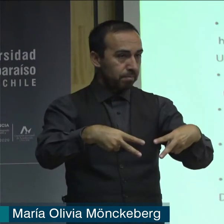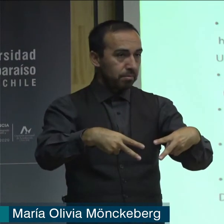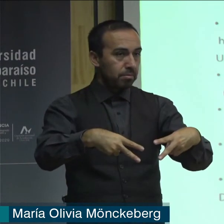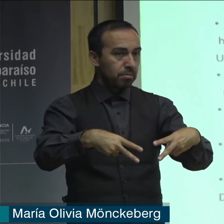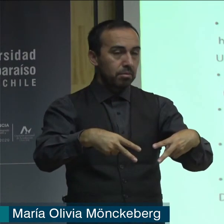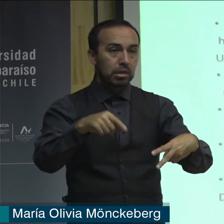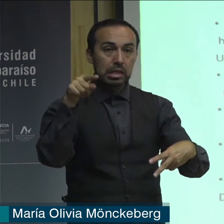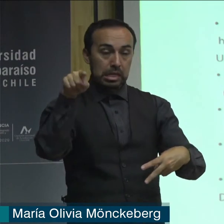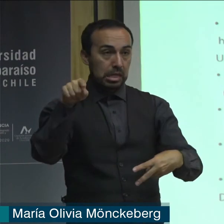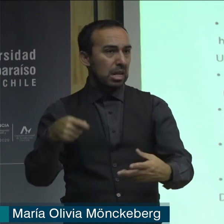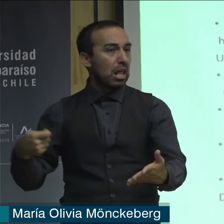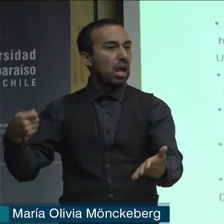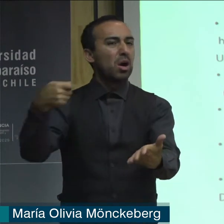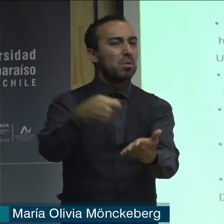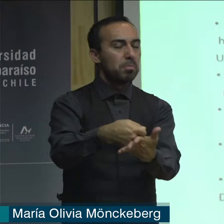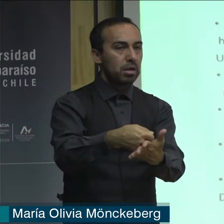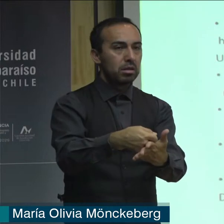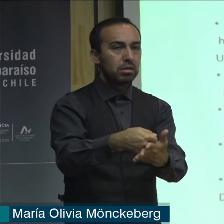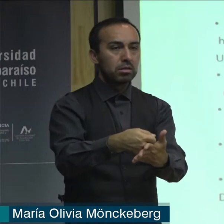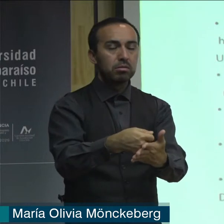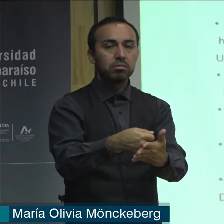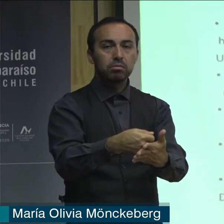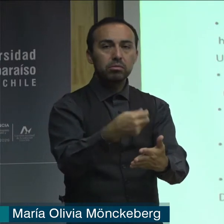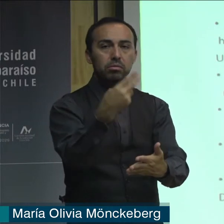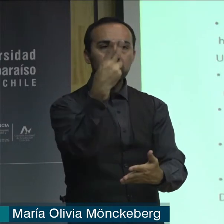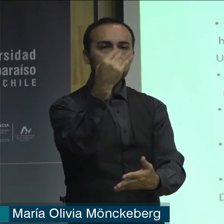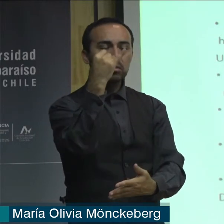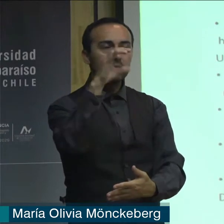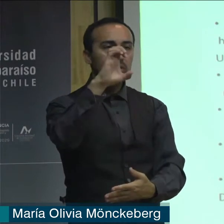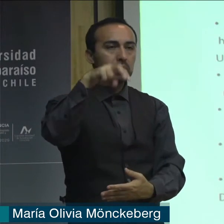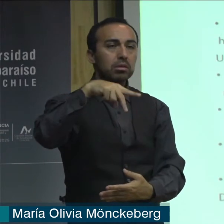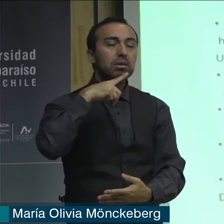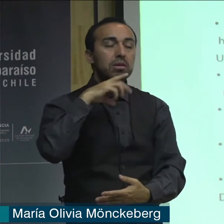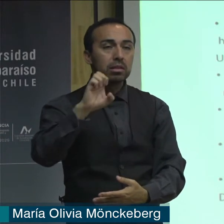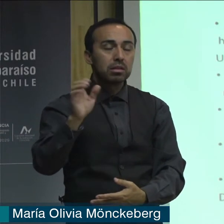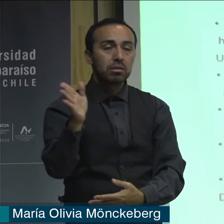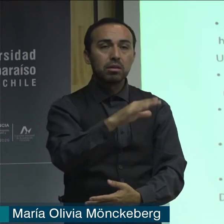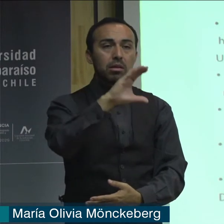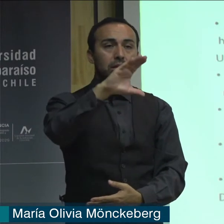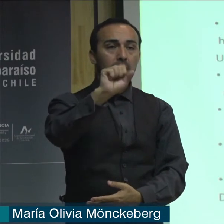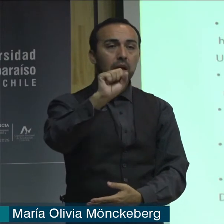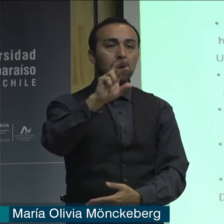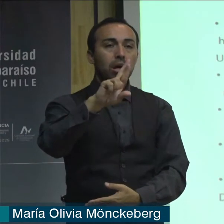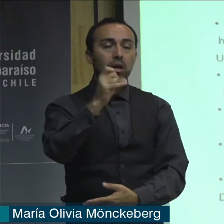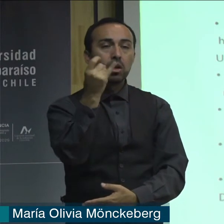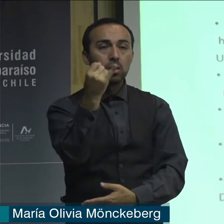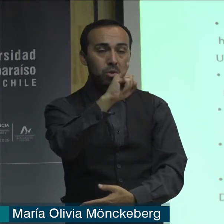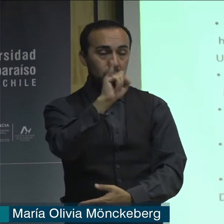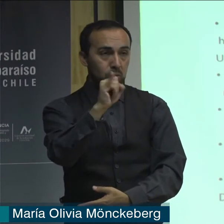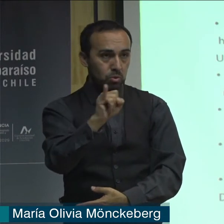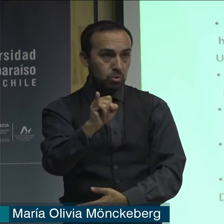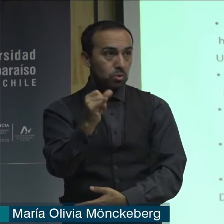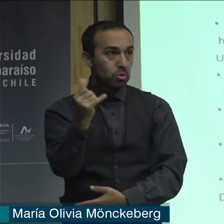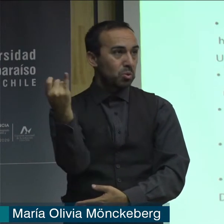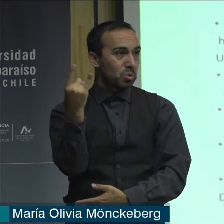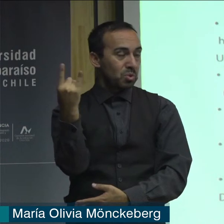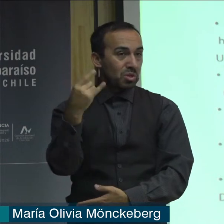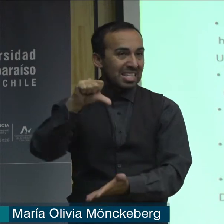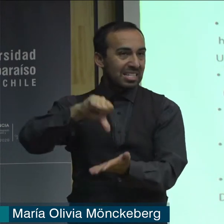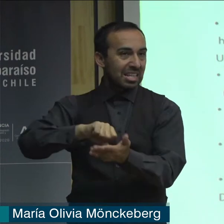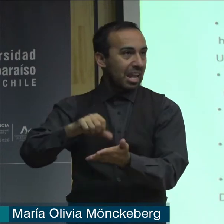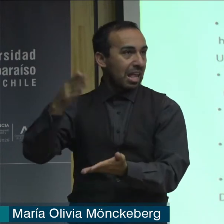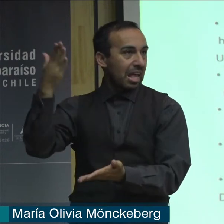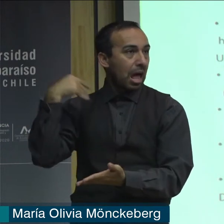esa se la compraron a Vicente caruz y a los que eran fueron de la universidad central y